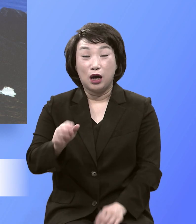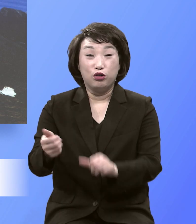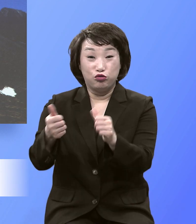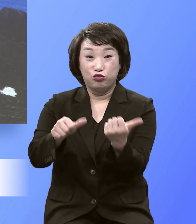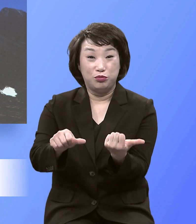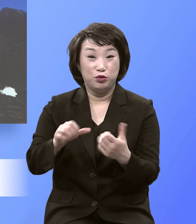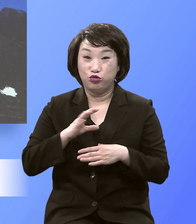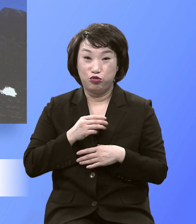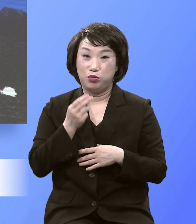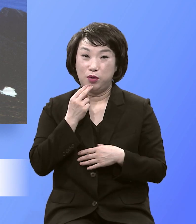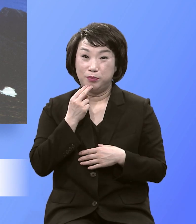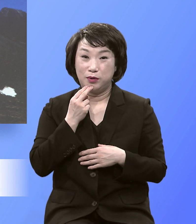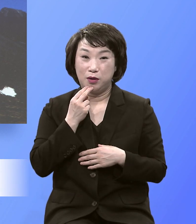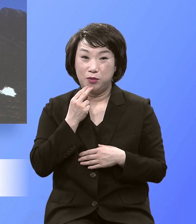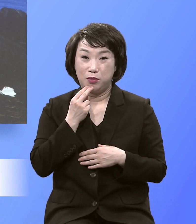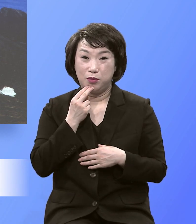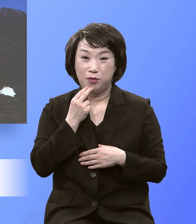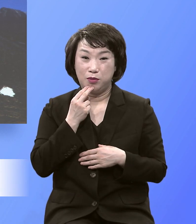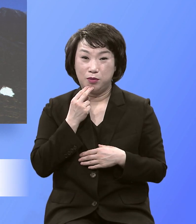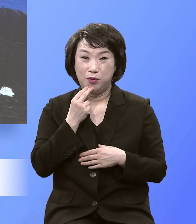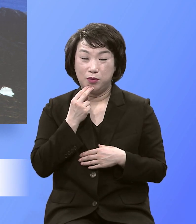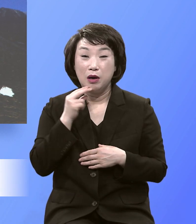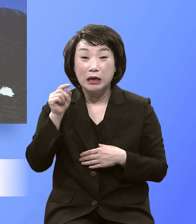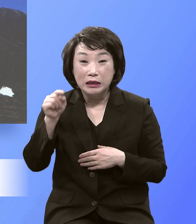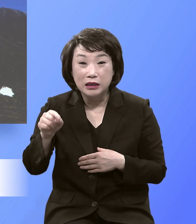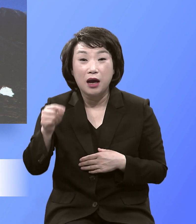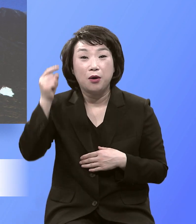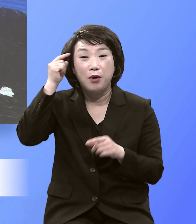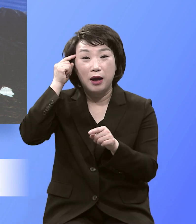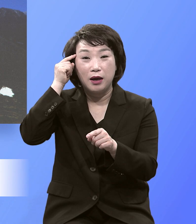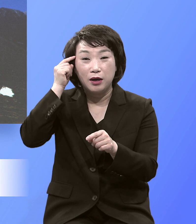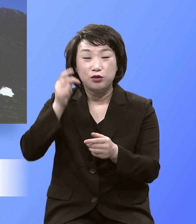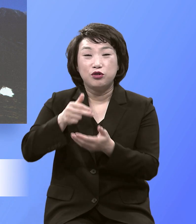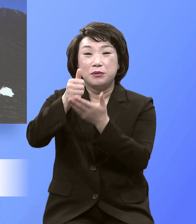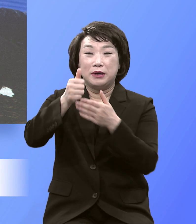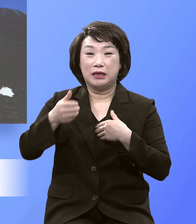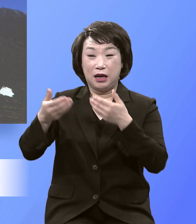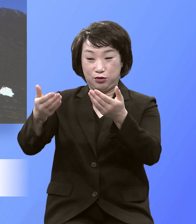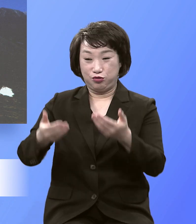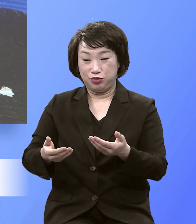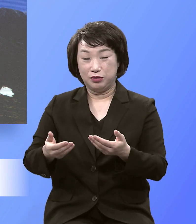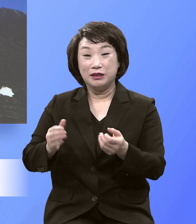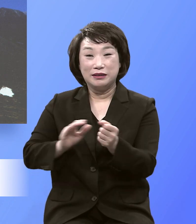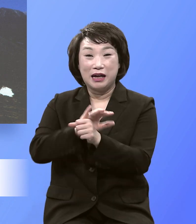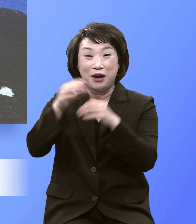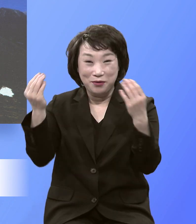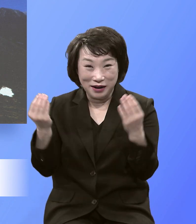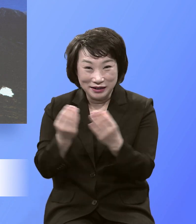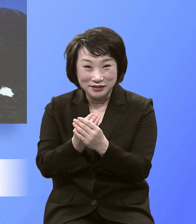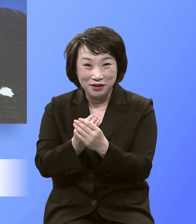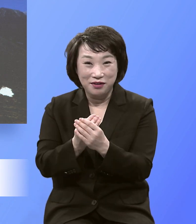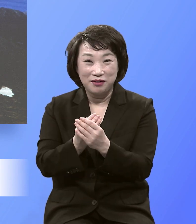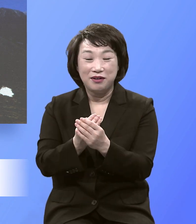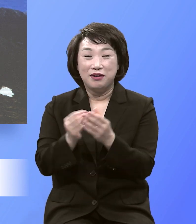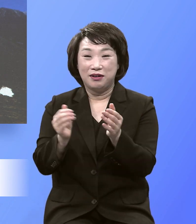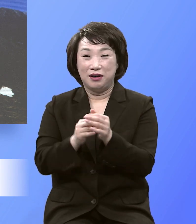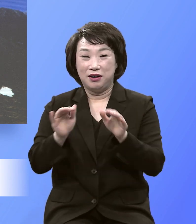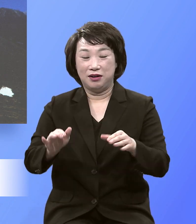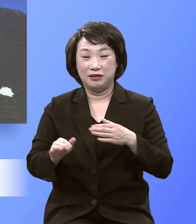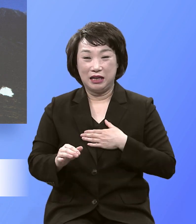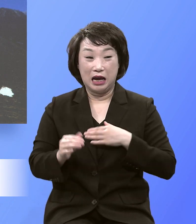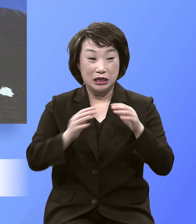죽음이 두렵지 않다는 거예요. 이것이 뭐냐? 주님이 나에게 주시는 사랑이 완성되고